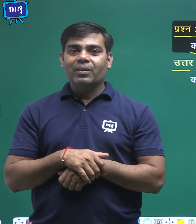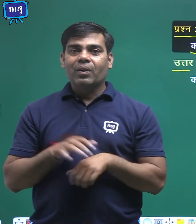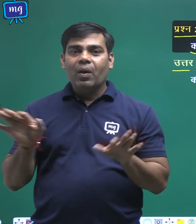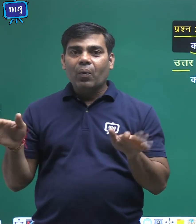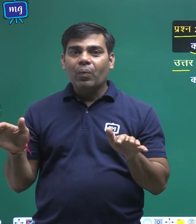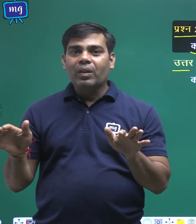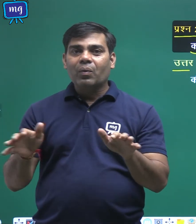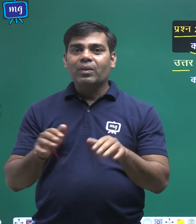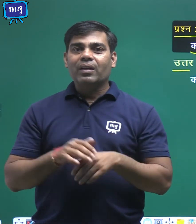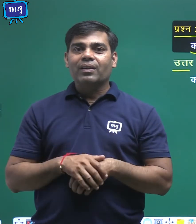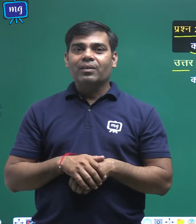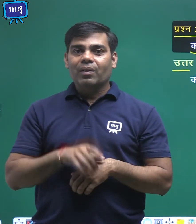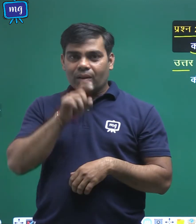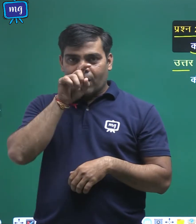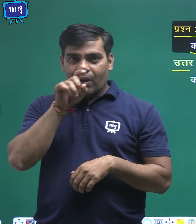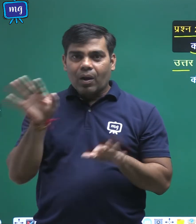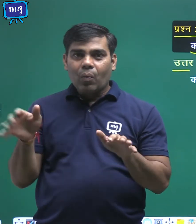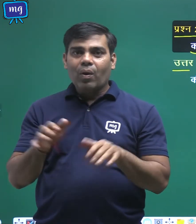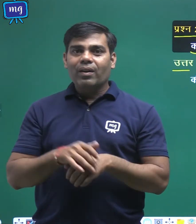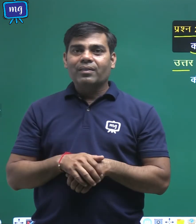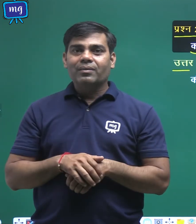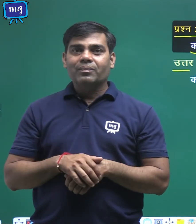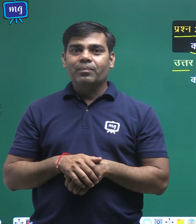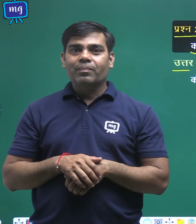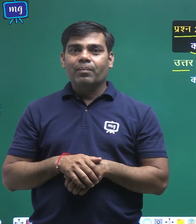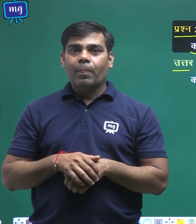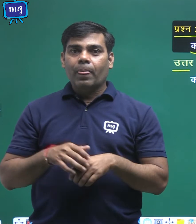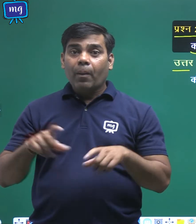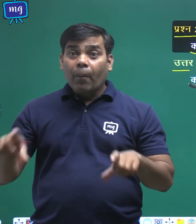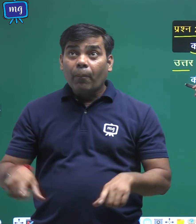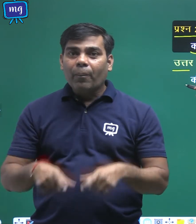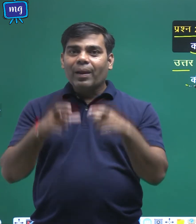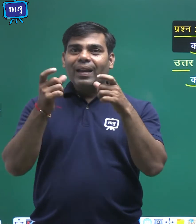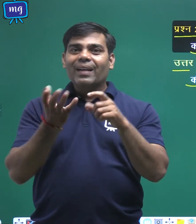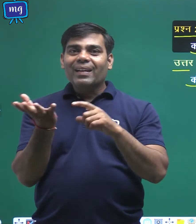उड़ता उड़ता कौवा पेड़ की